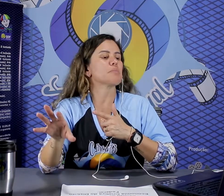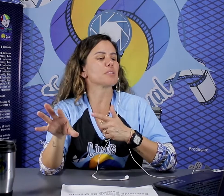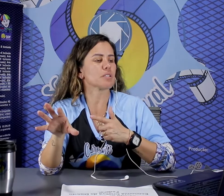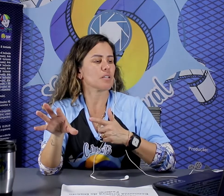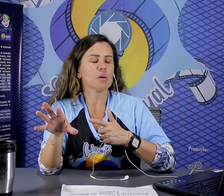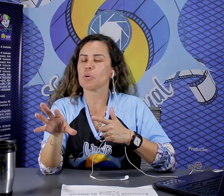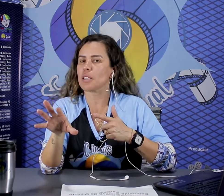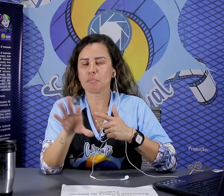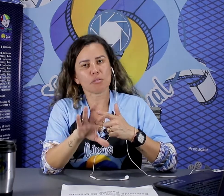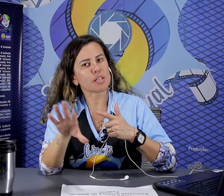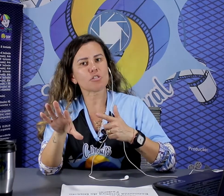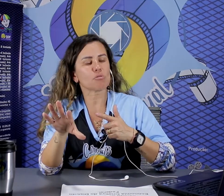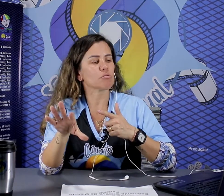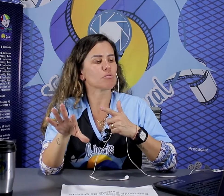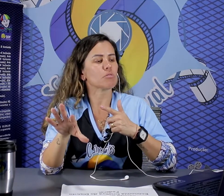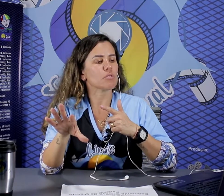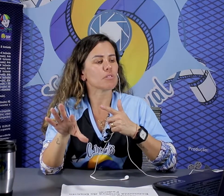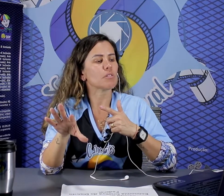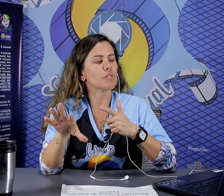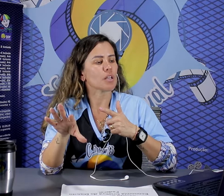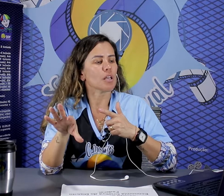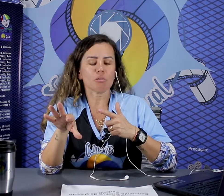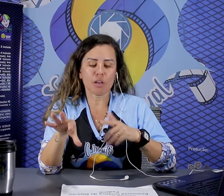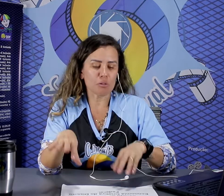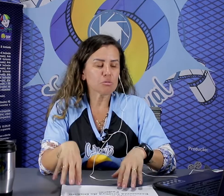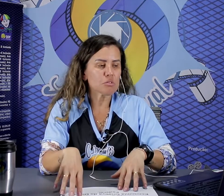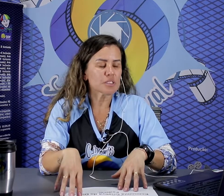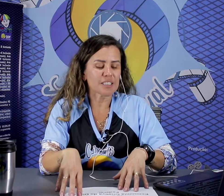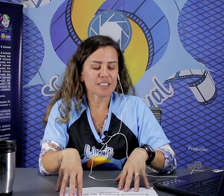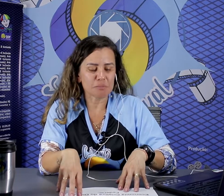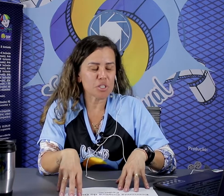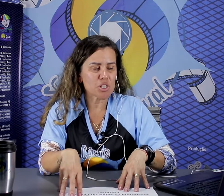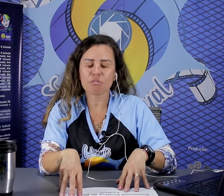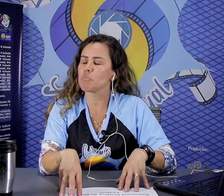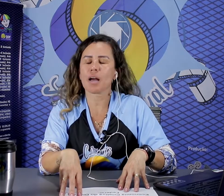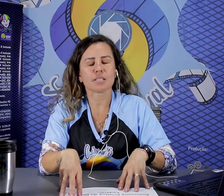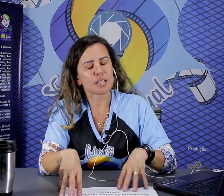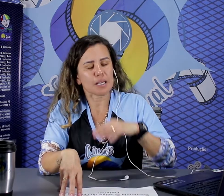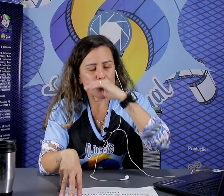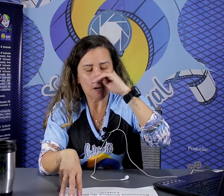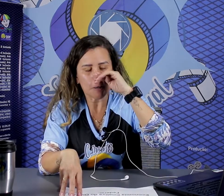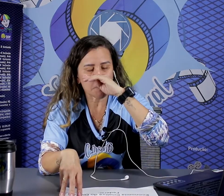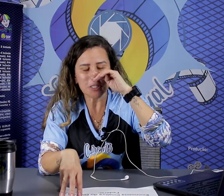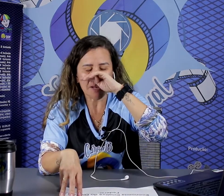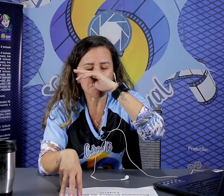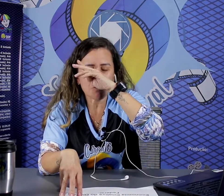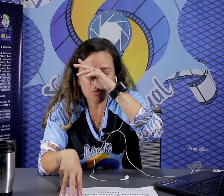Libras, porque também não entende tudo. Eu tenho aluno, bonitinho demais, a Libras dele é